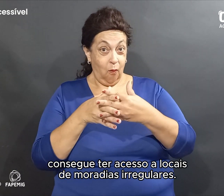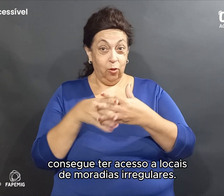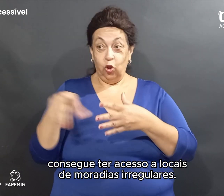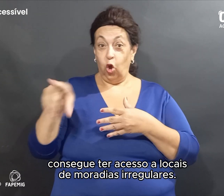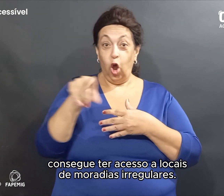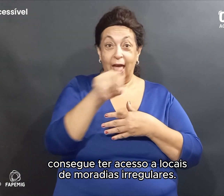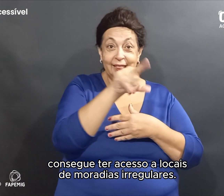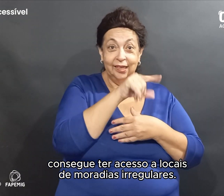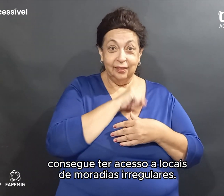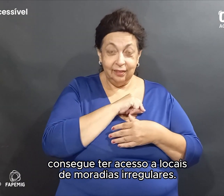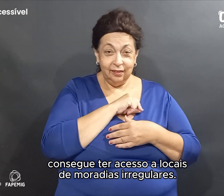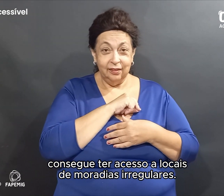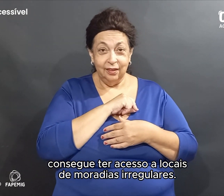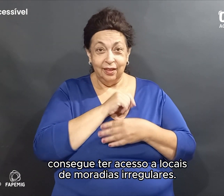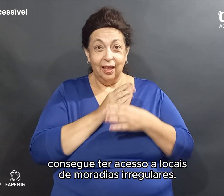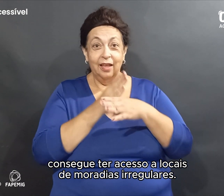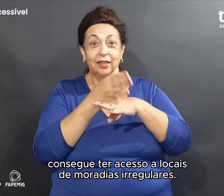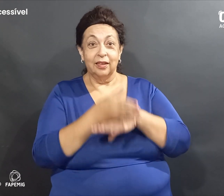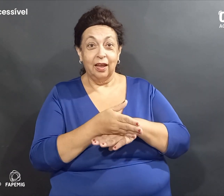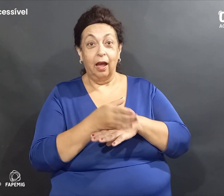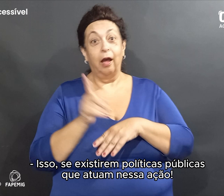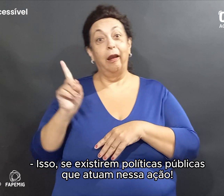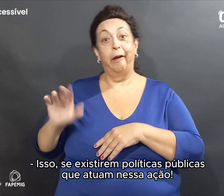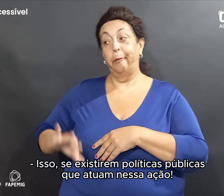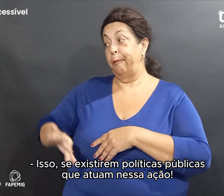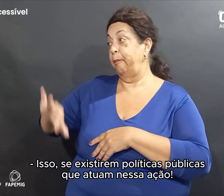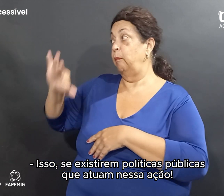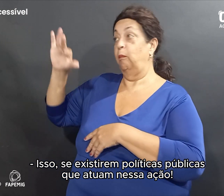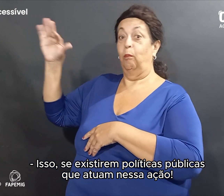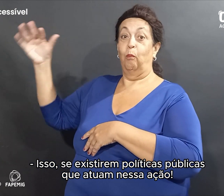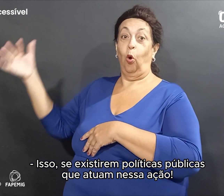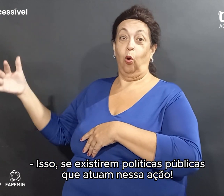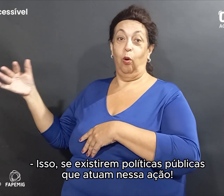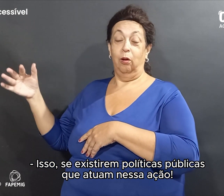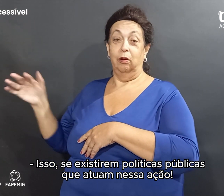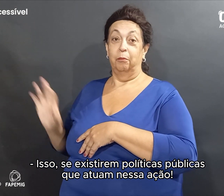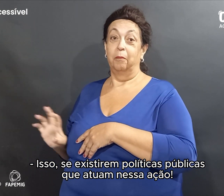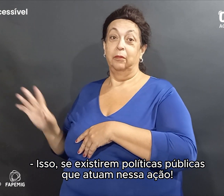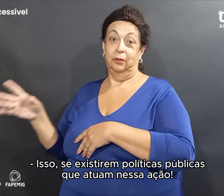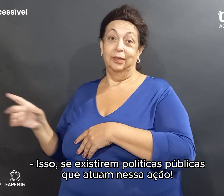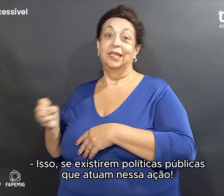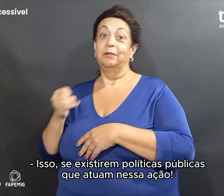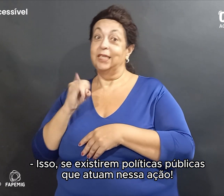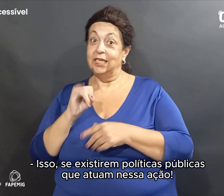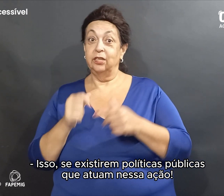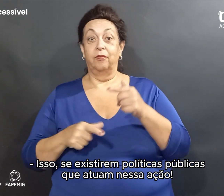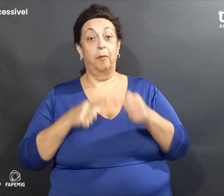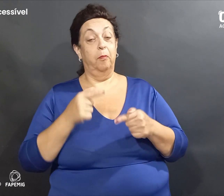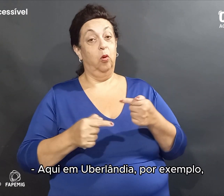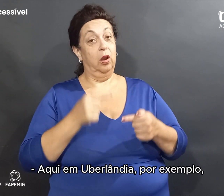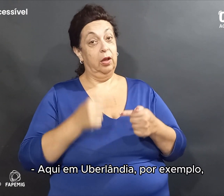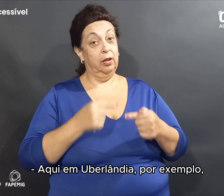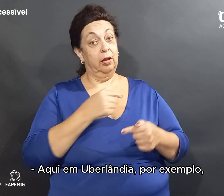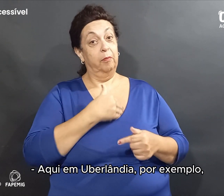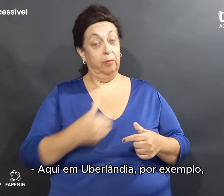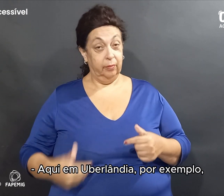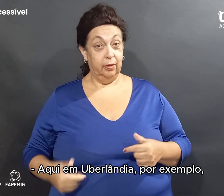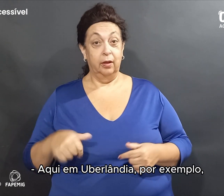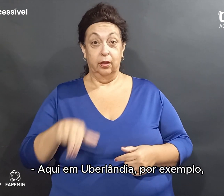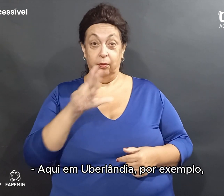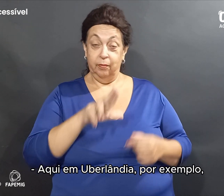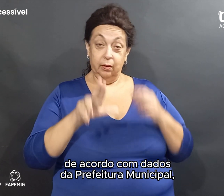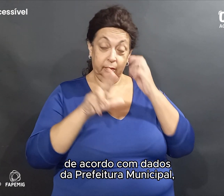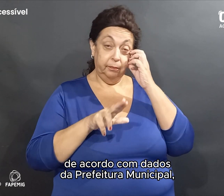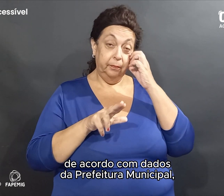consegue ter acesso a locais de moradias irregulares. Isso se existir políticas públicas que atuam nessa ação. Aqui em Uberlândia,